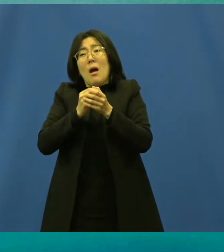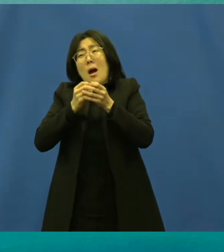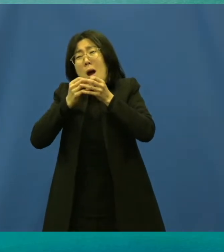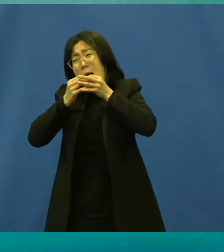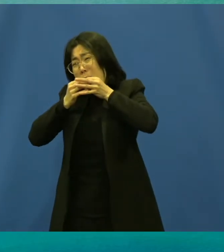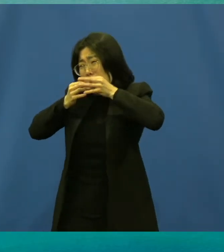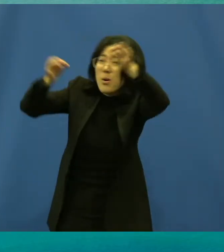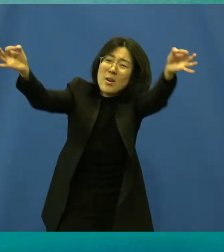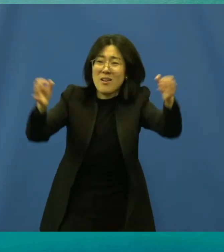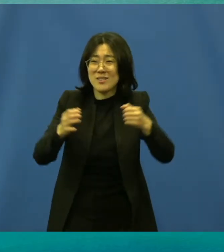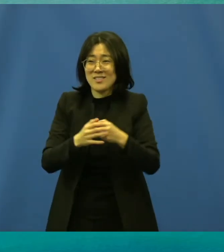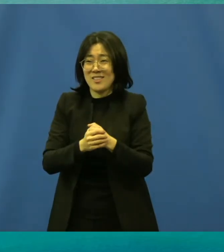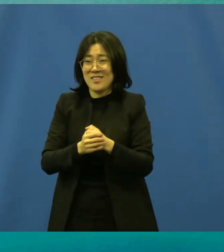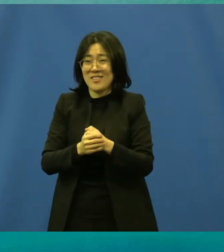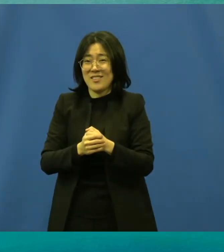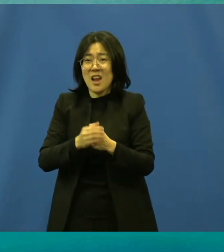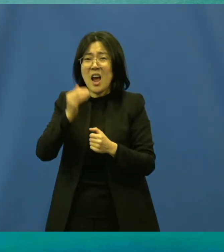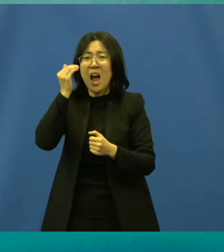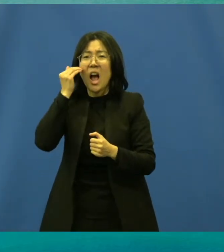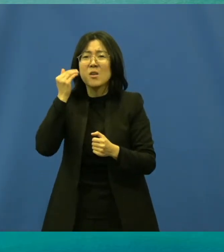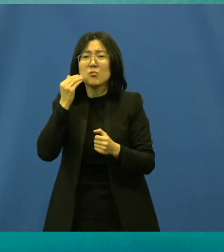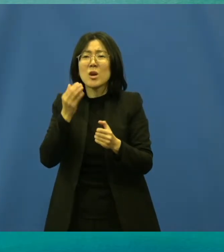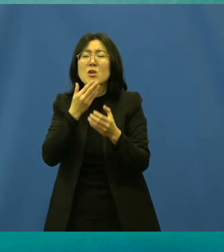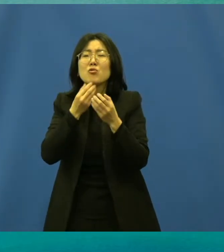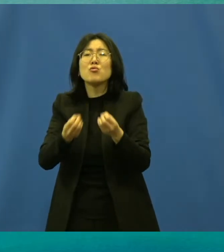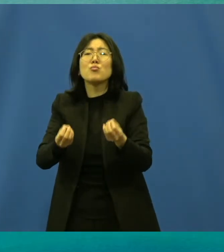불이었습니다. 그게 한국교회의 축복이었습니다.